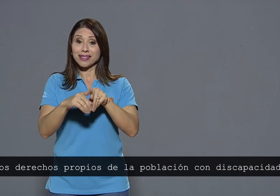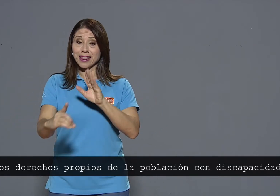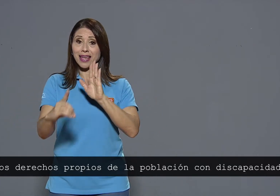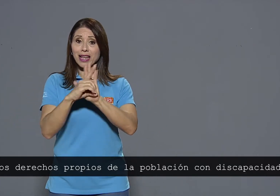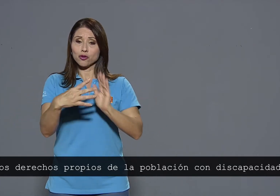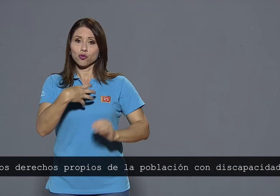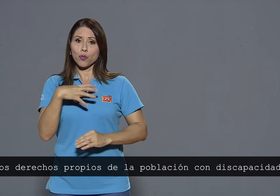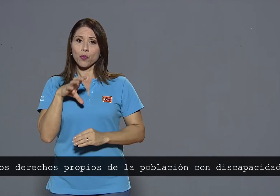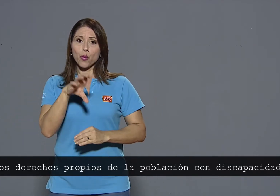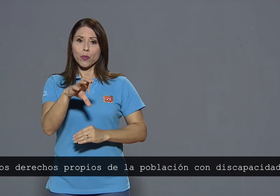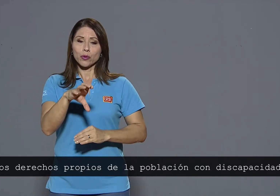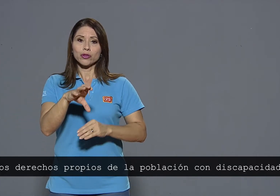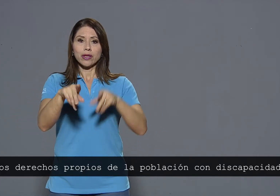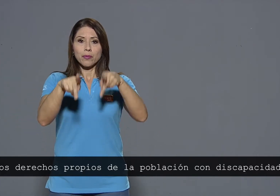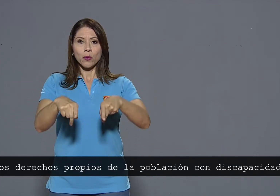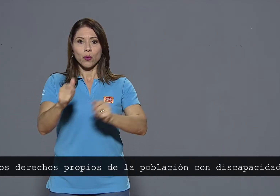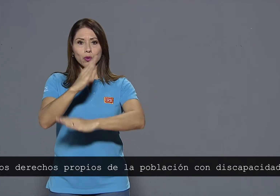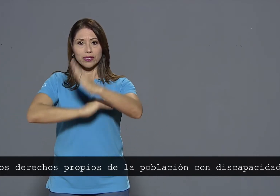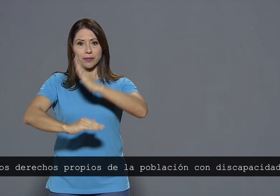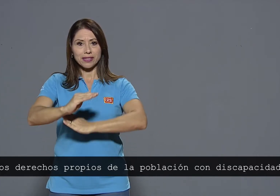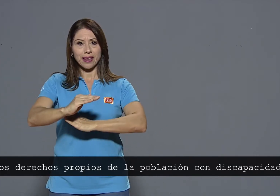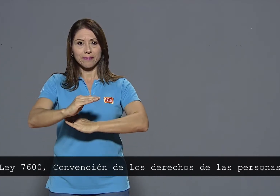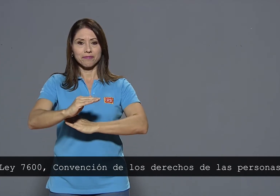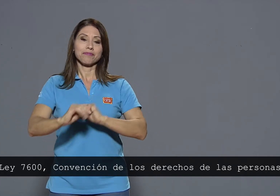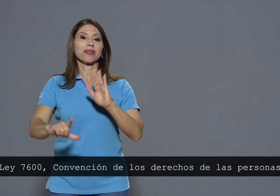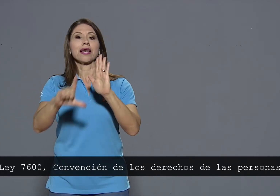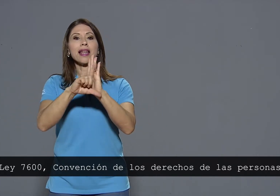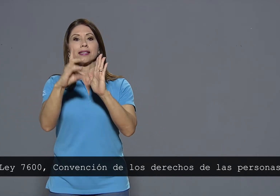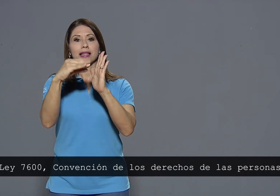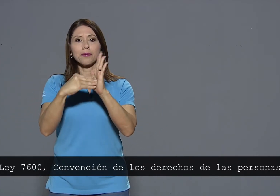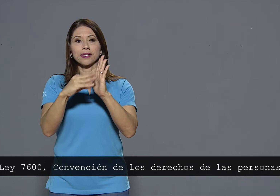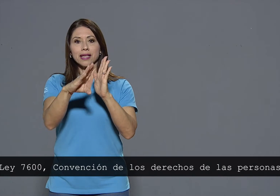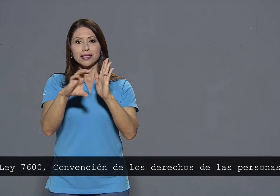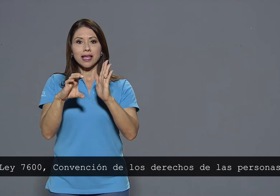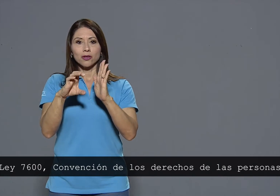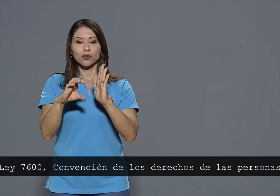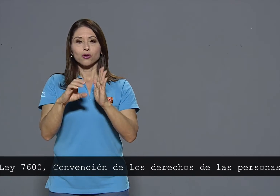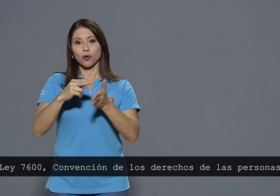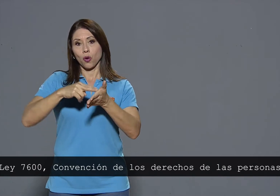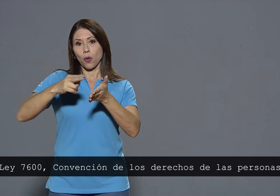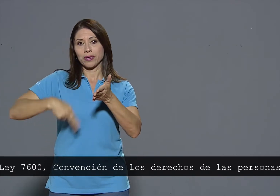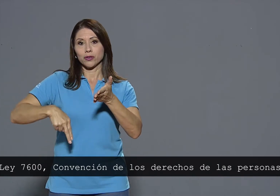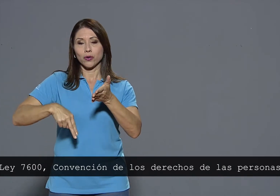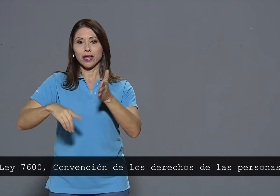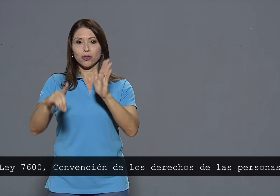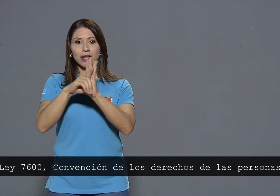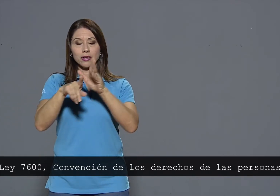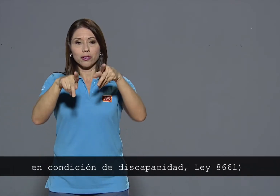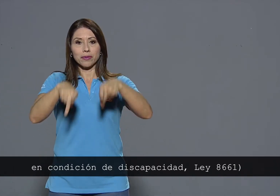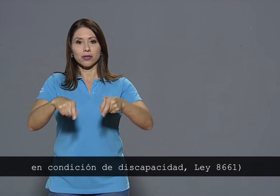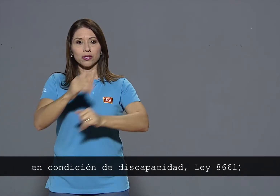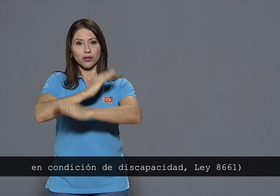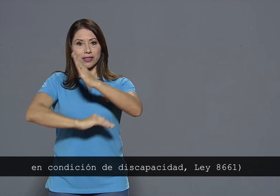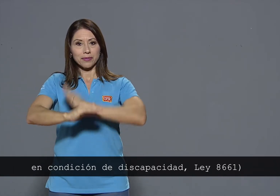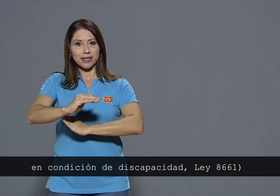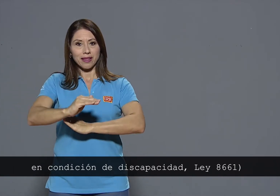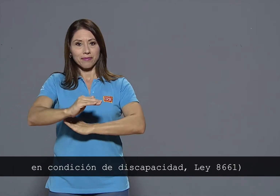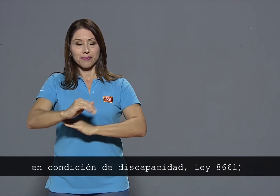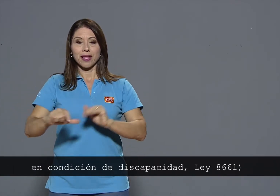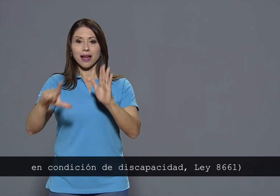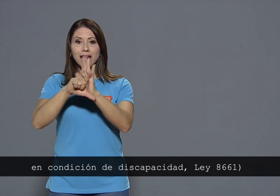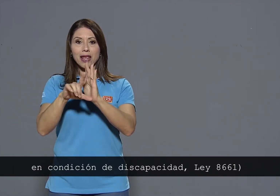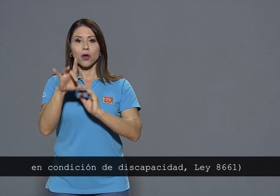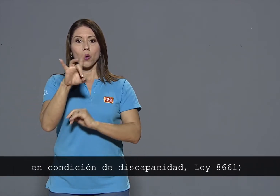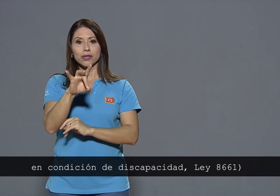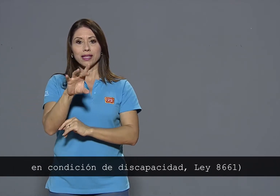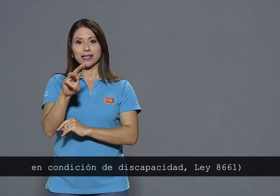derechos propios de la población con discapacidad. Ley 7600, Convención de los Derechos de las Personas en Condición de